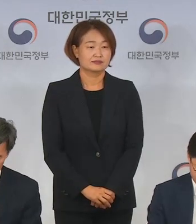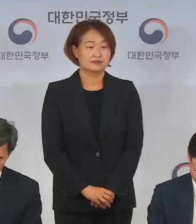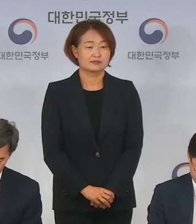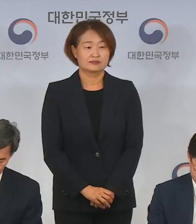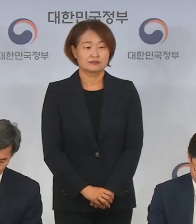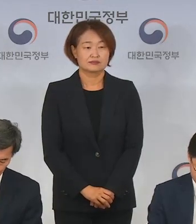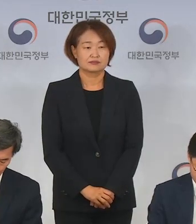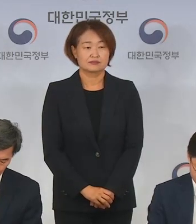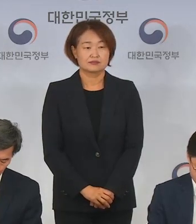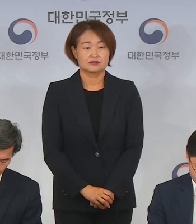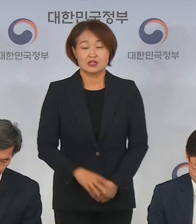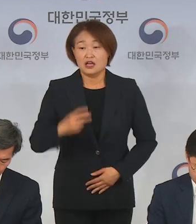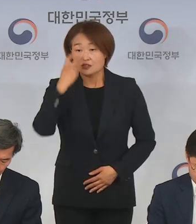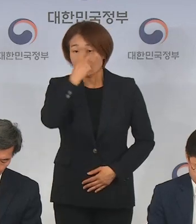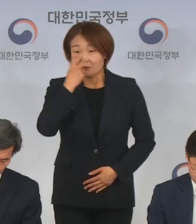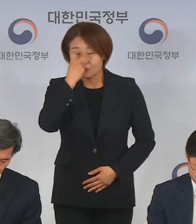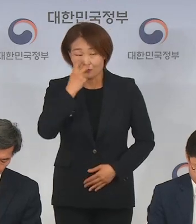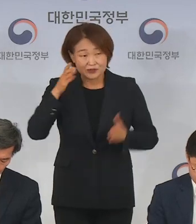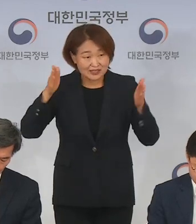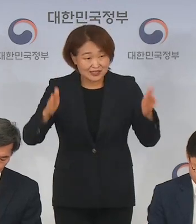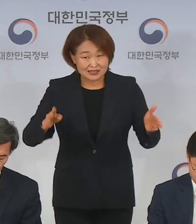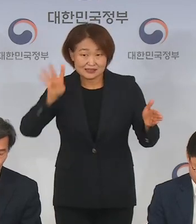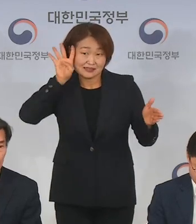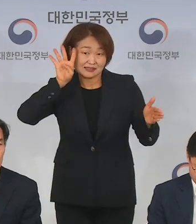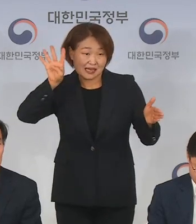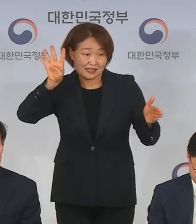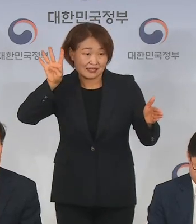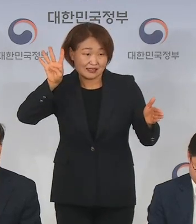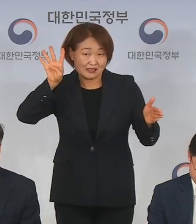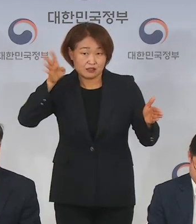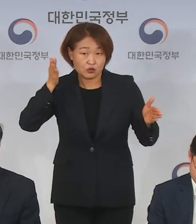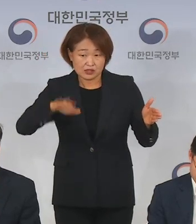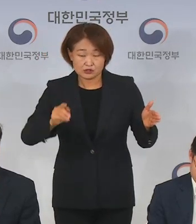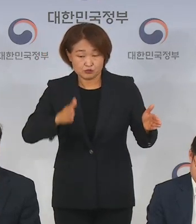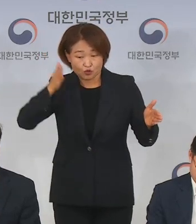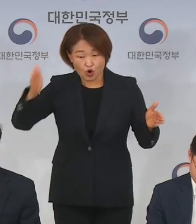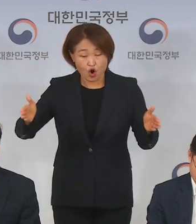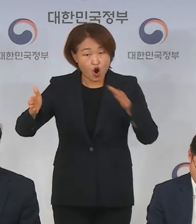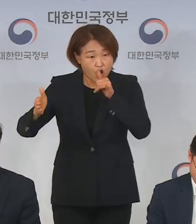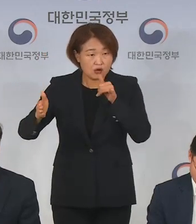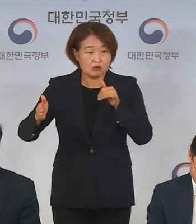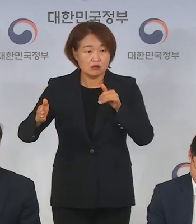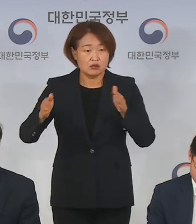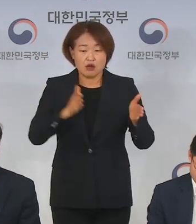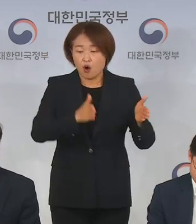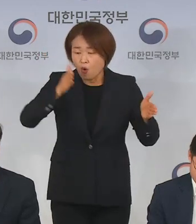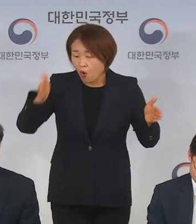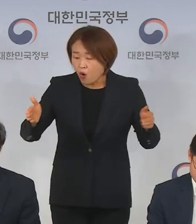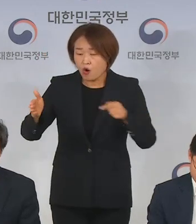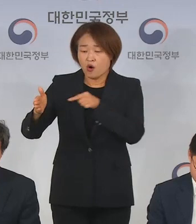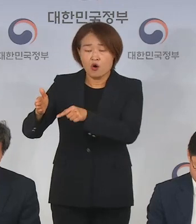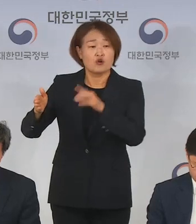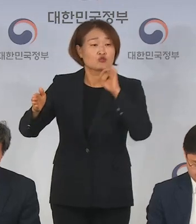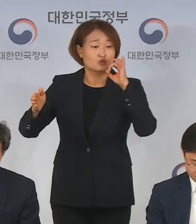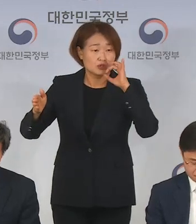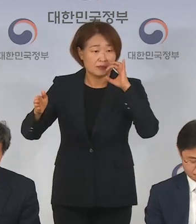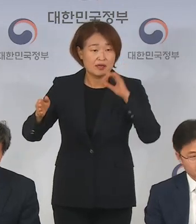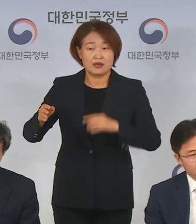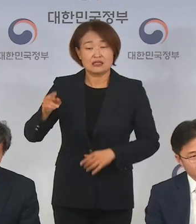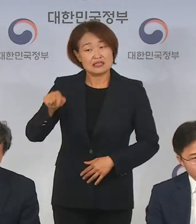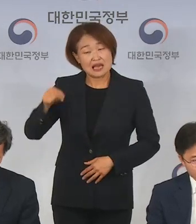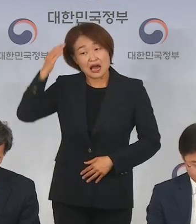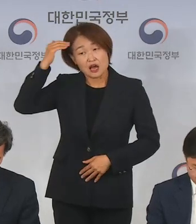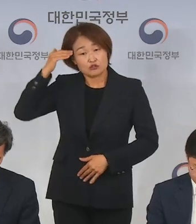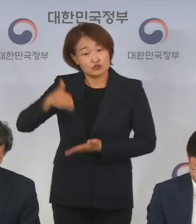그 점검 기간만 나흘이라고 하셨는데 이게 늘어났잖아요. 늘어난 이유가 일단 궁금하고요. 이게 우리 쪽의